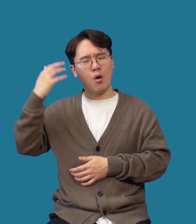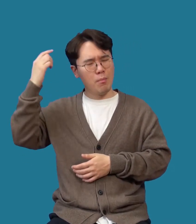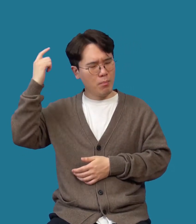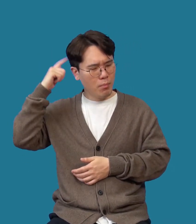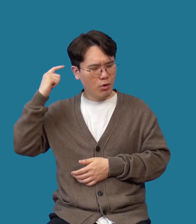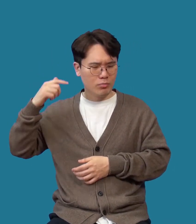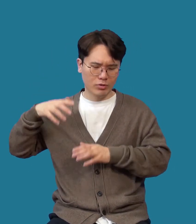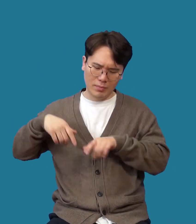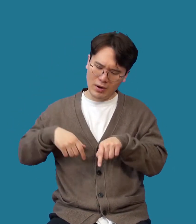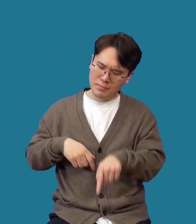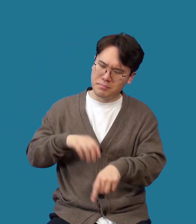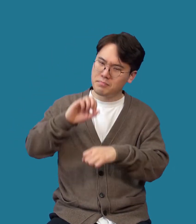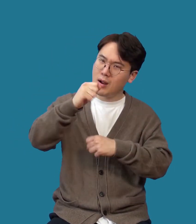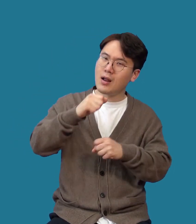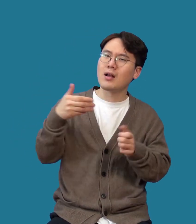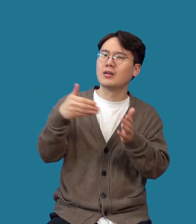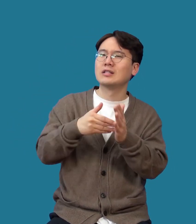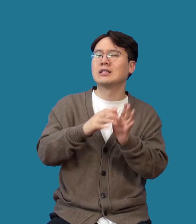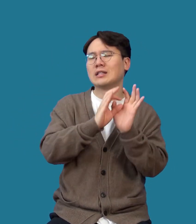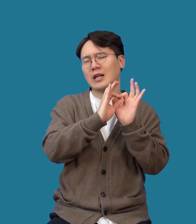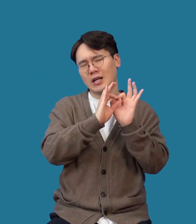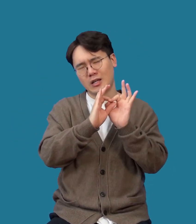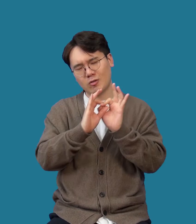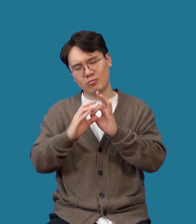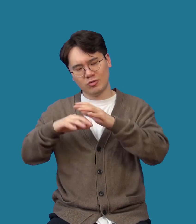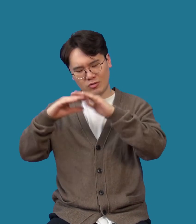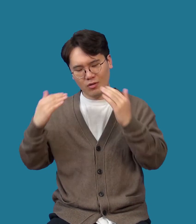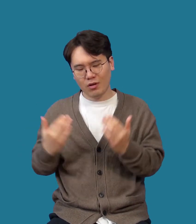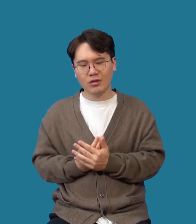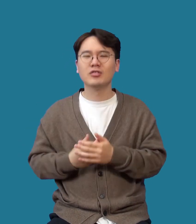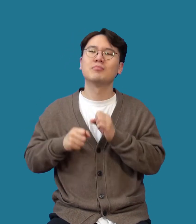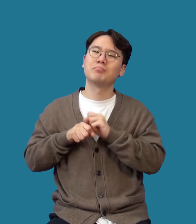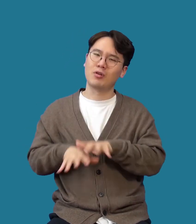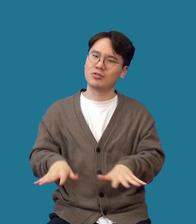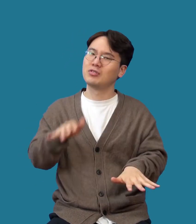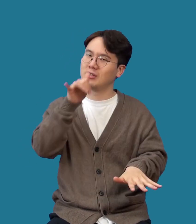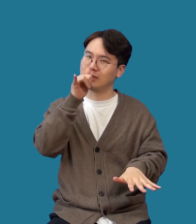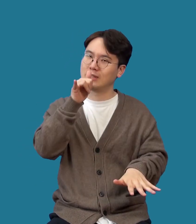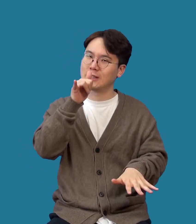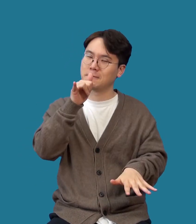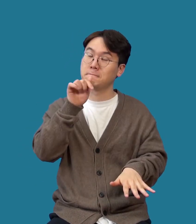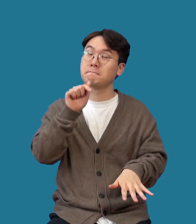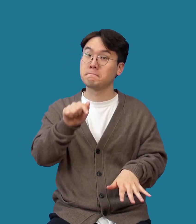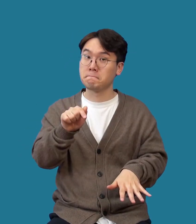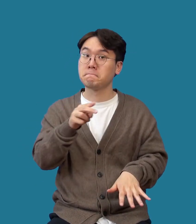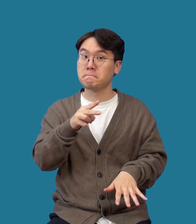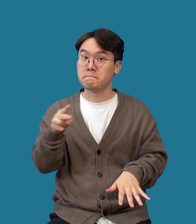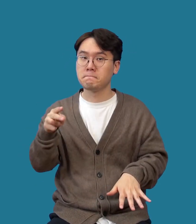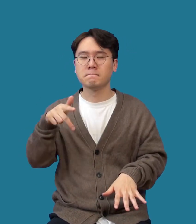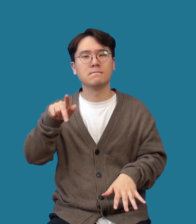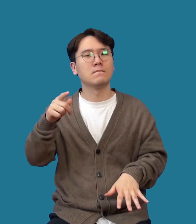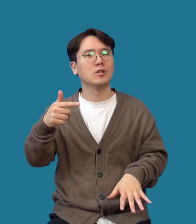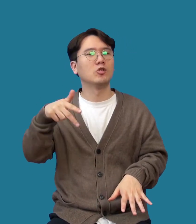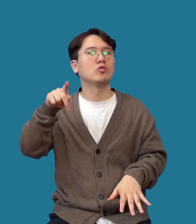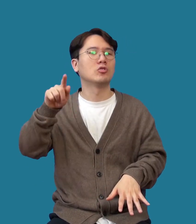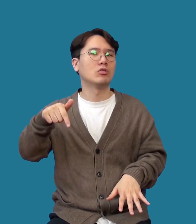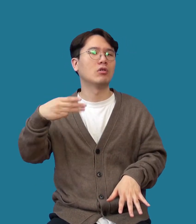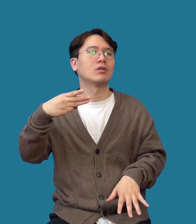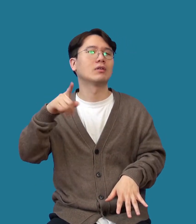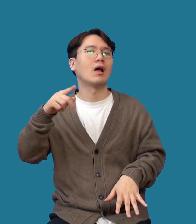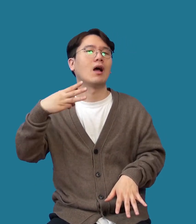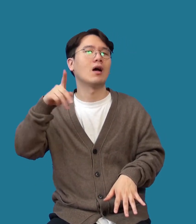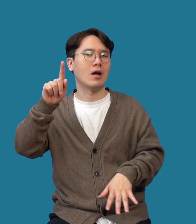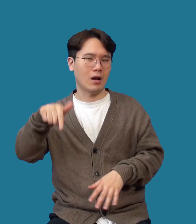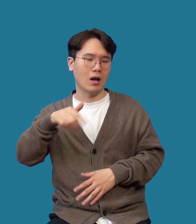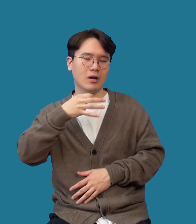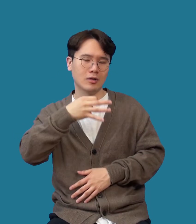깊이 퍼져 있다는 것을 고백하는 것이죠. 그것이 인간의 전적 타락입니다.